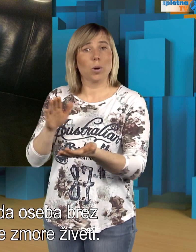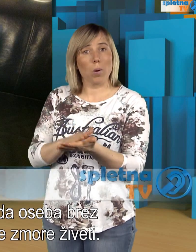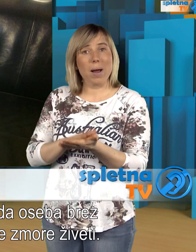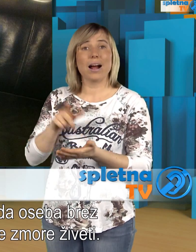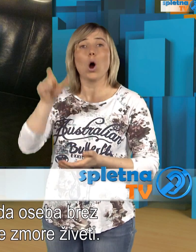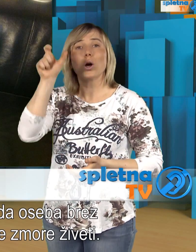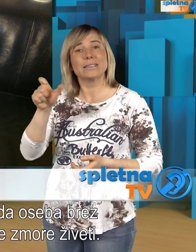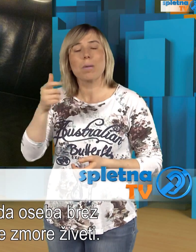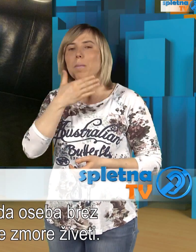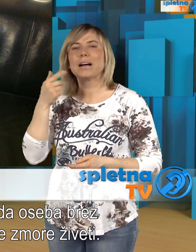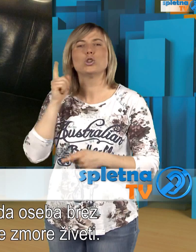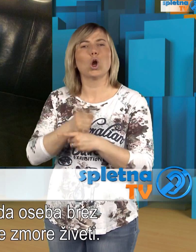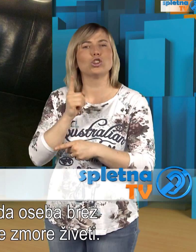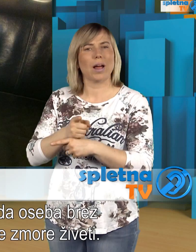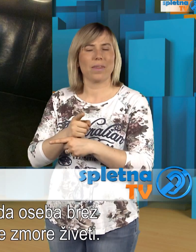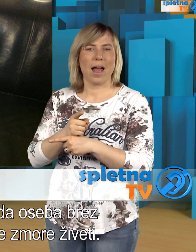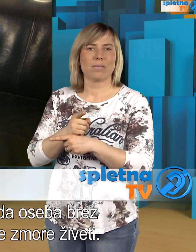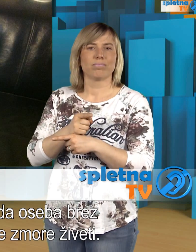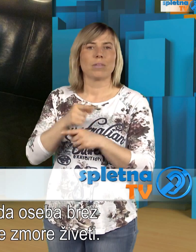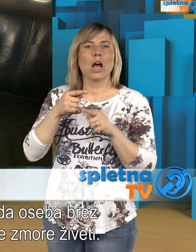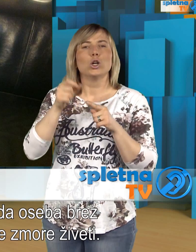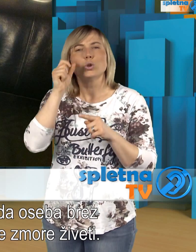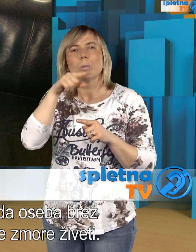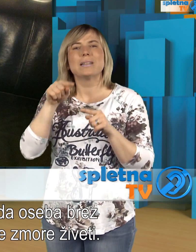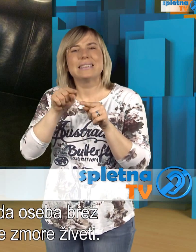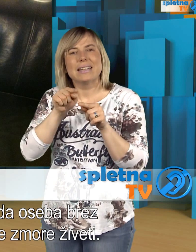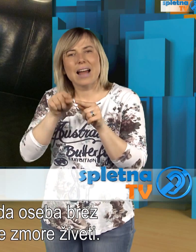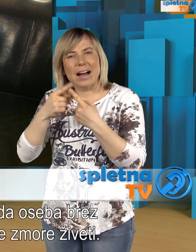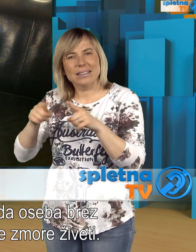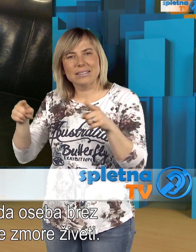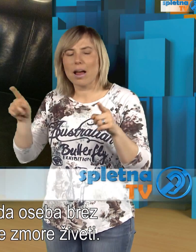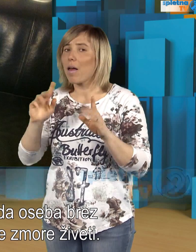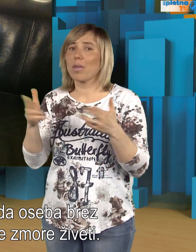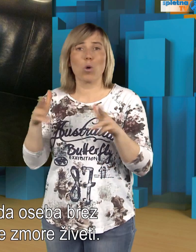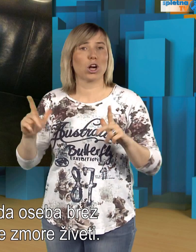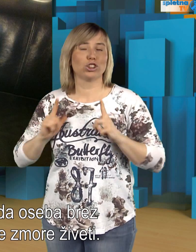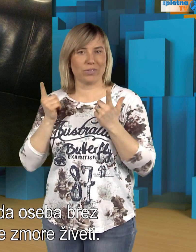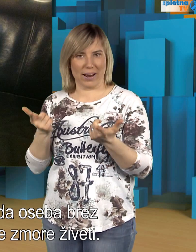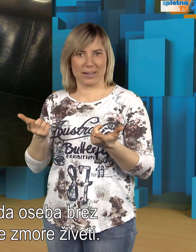Zasvojenost pomeni, da oseba brez določene substance ne more živeti.